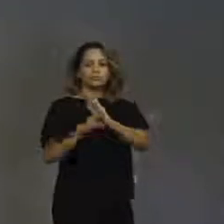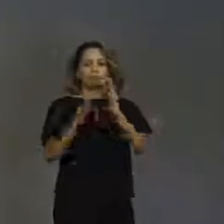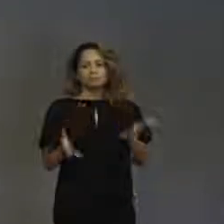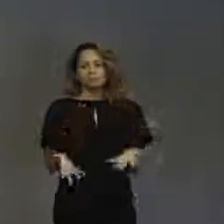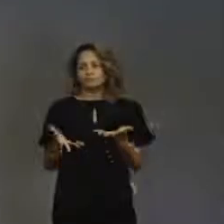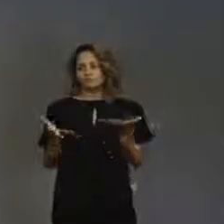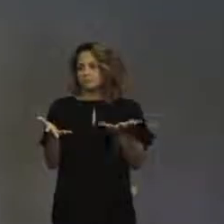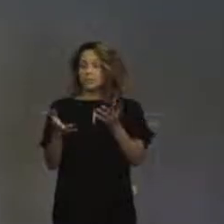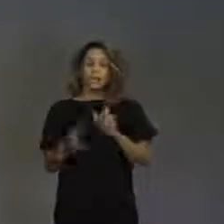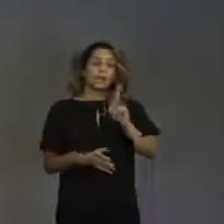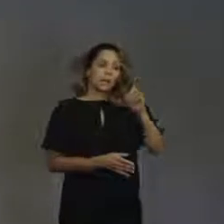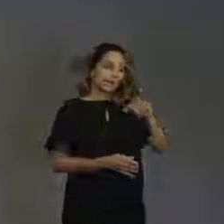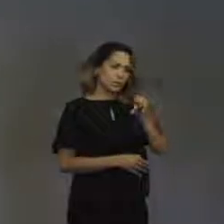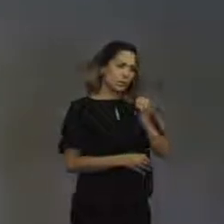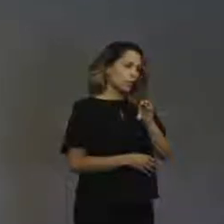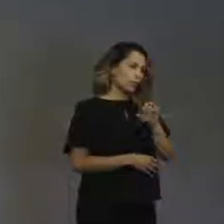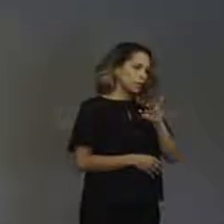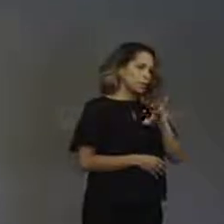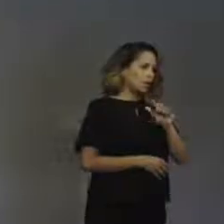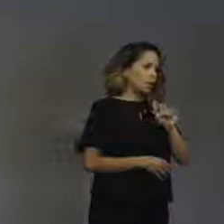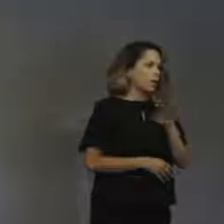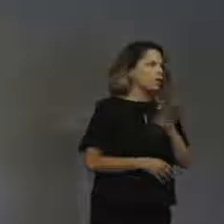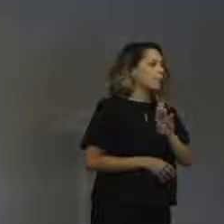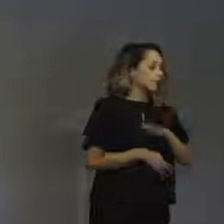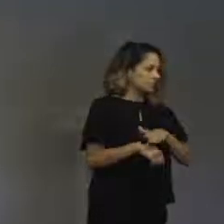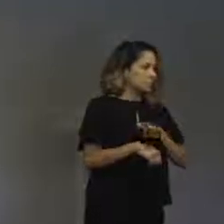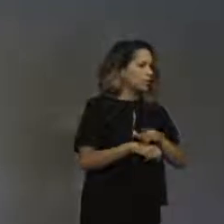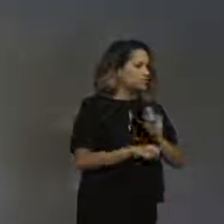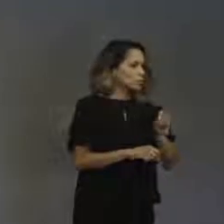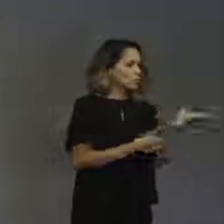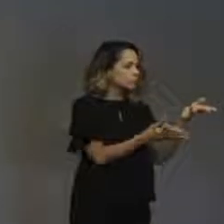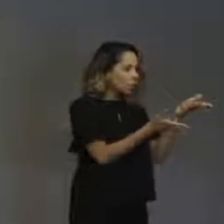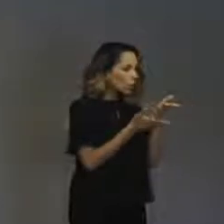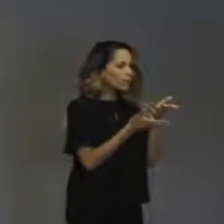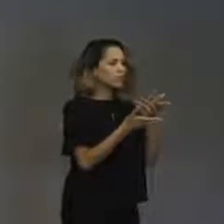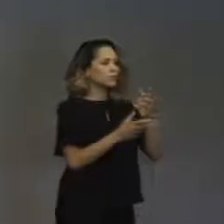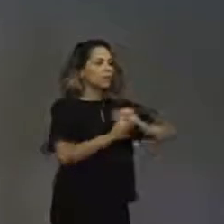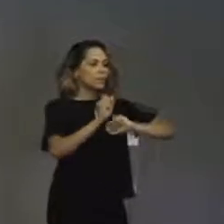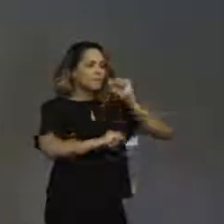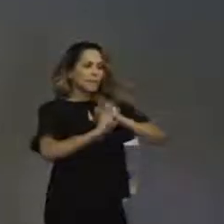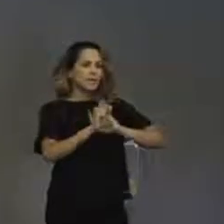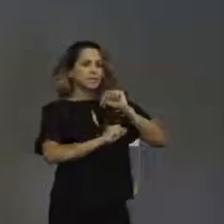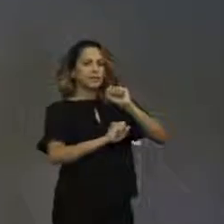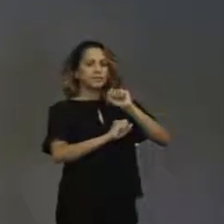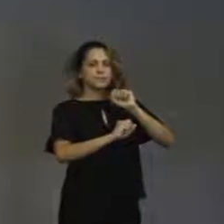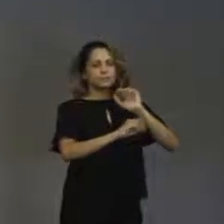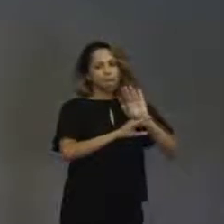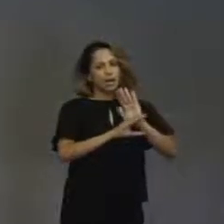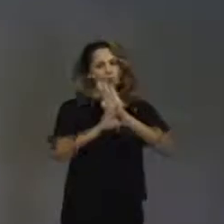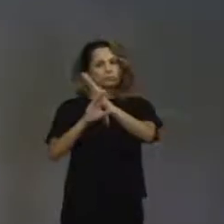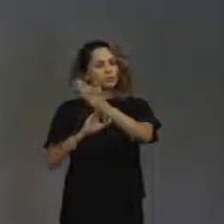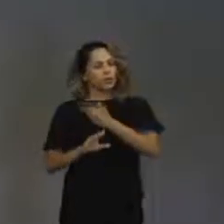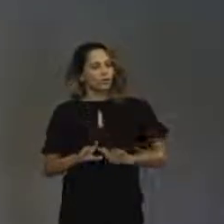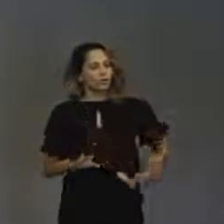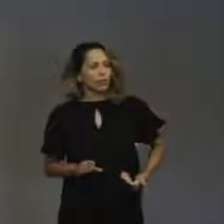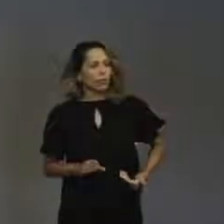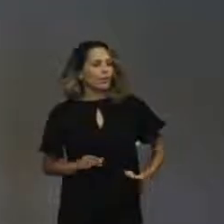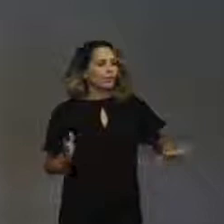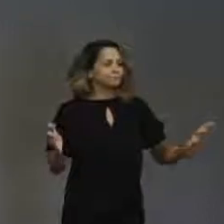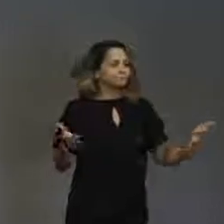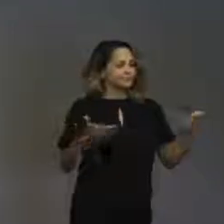no Mobilab é trazer startups para dentro do governo. É como a gente abre o governo para conversar com um ator